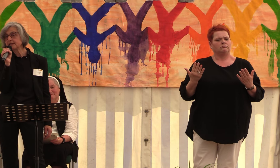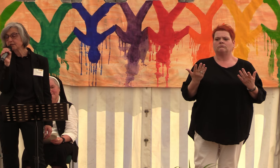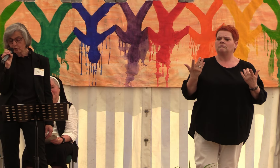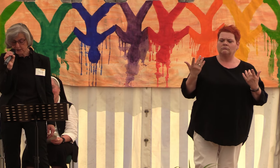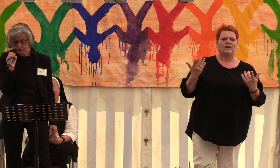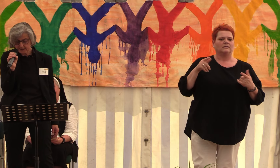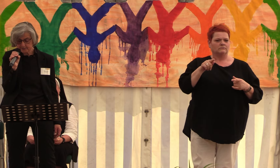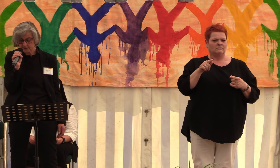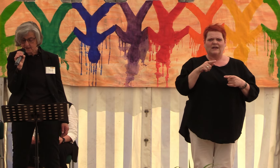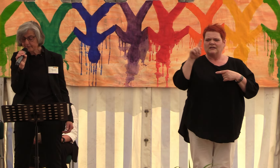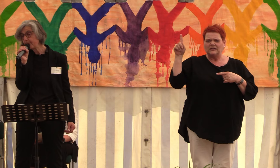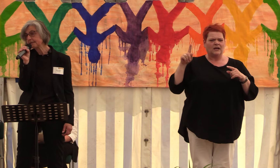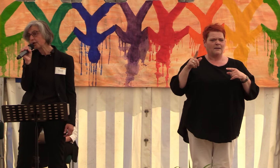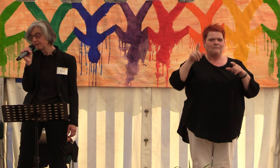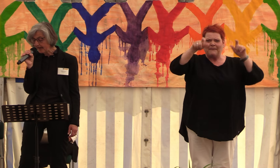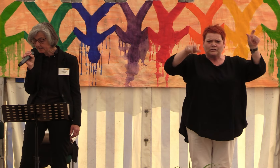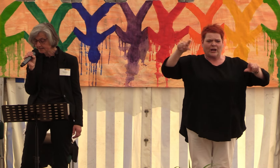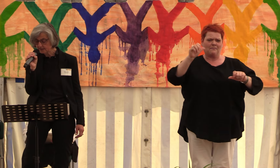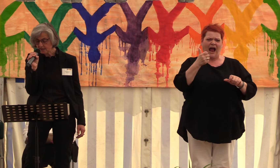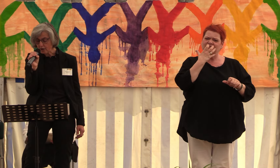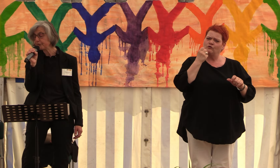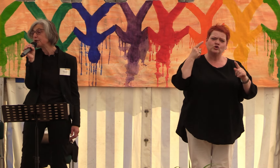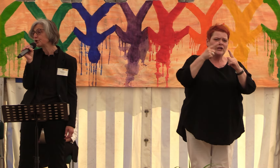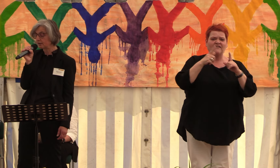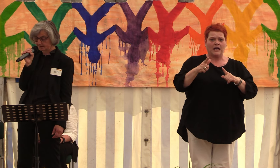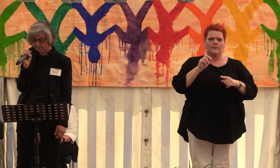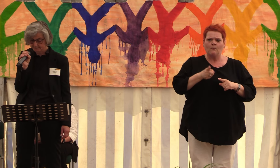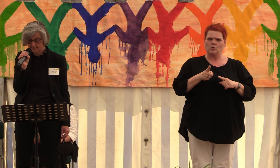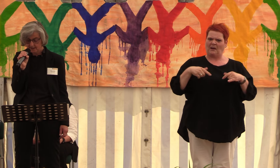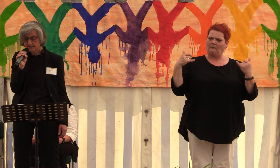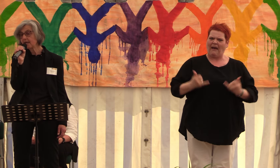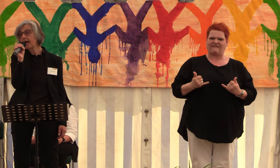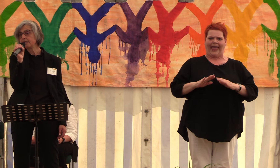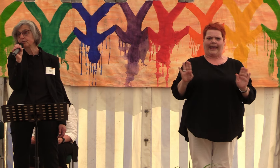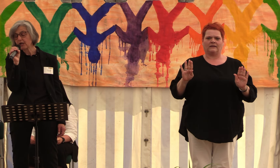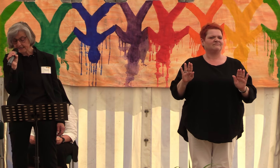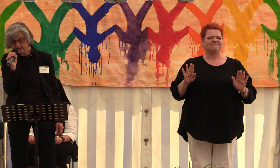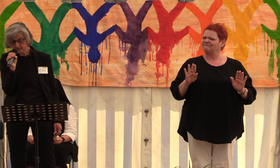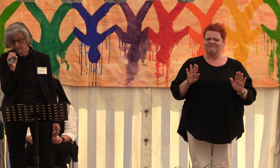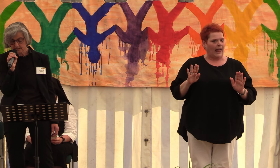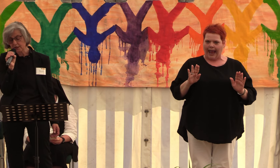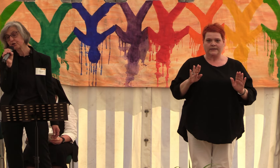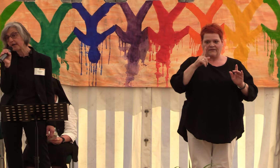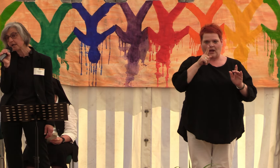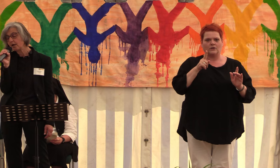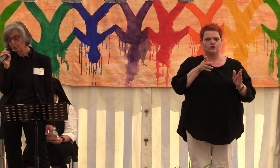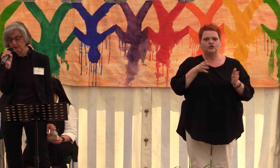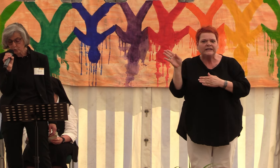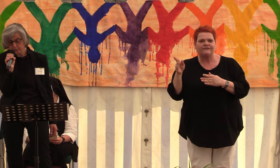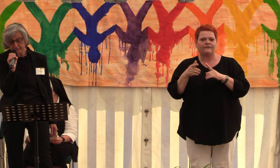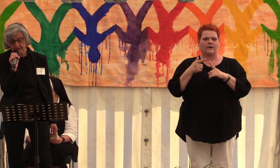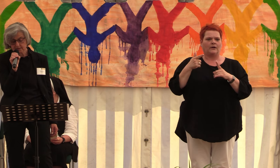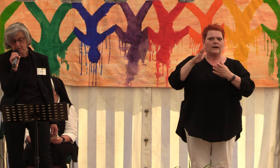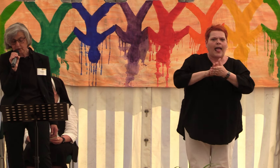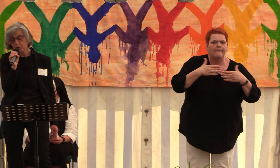die Perfektion erstrebt, verpasst aus meiner Sicht auch viele Chancen. Denn gerade im Scheitern, in der Schwäche und